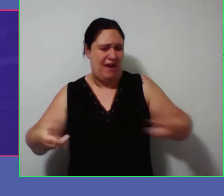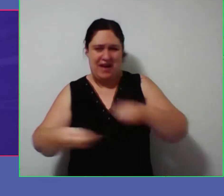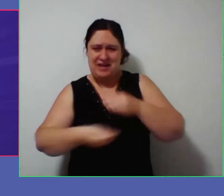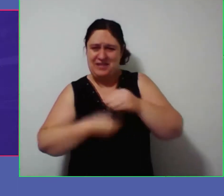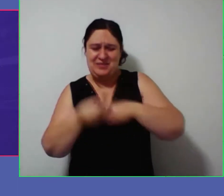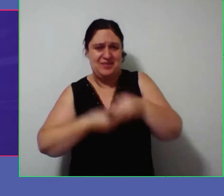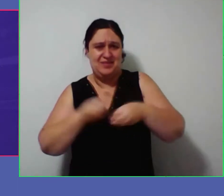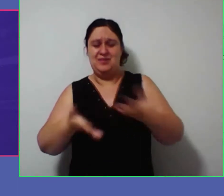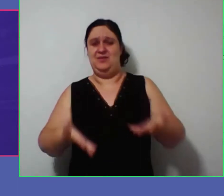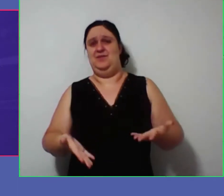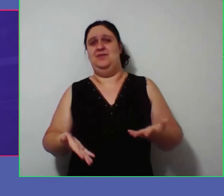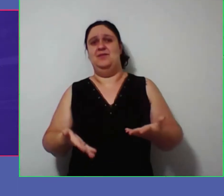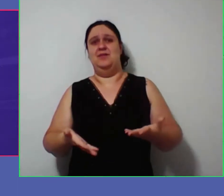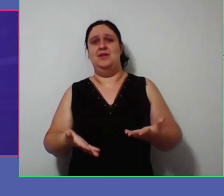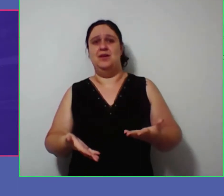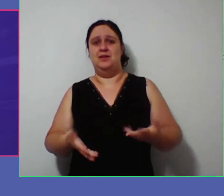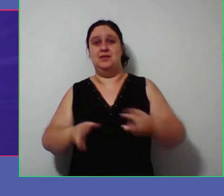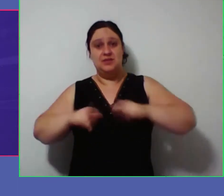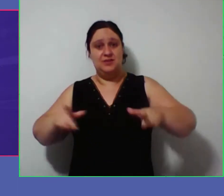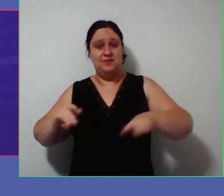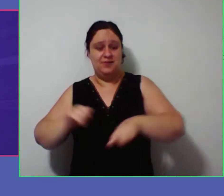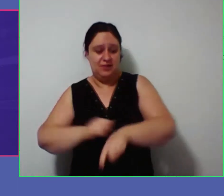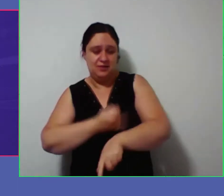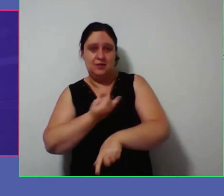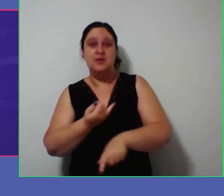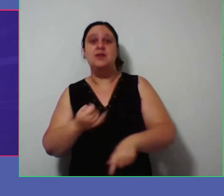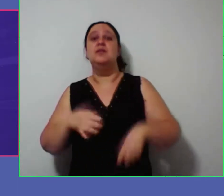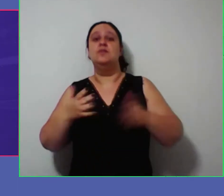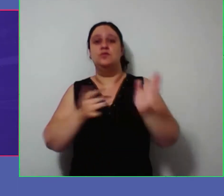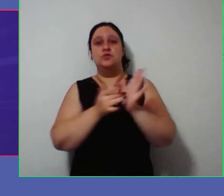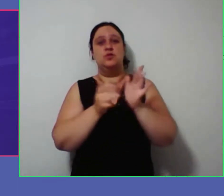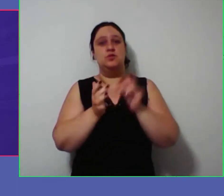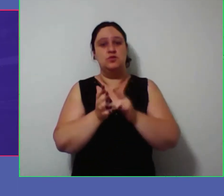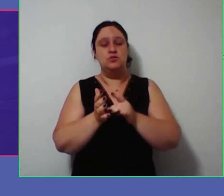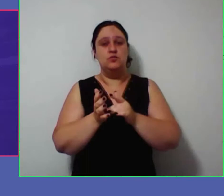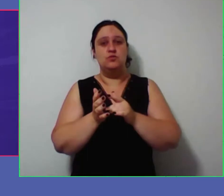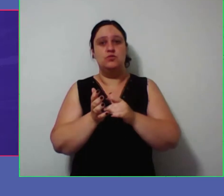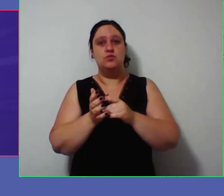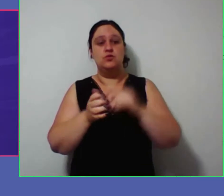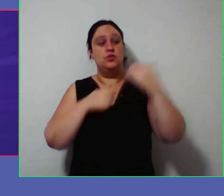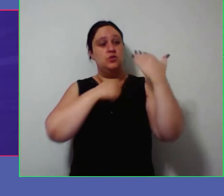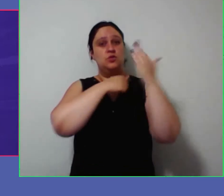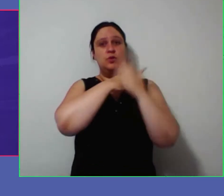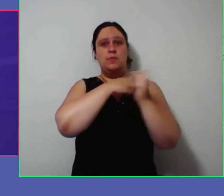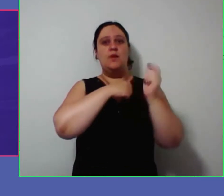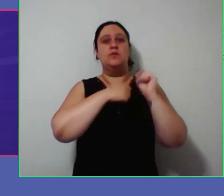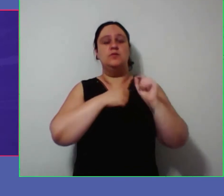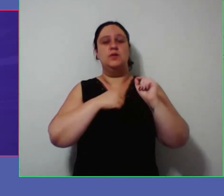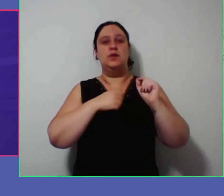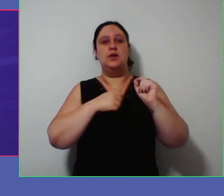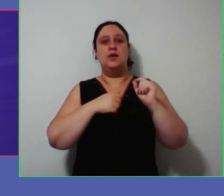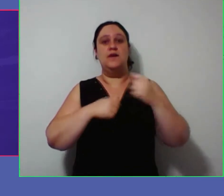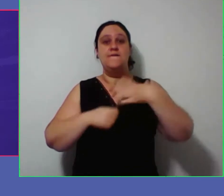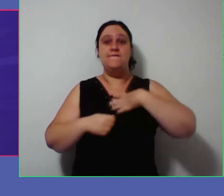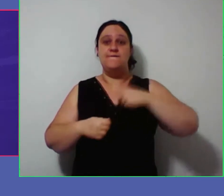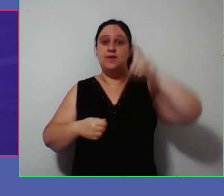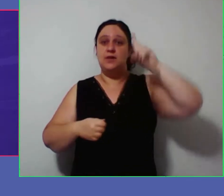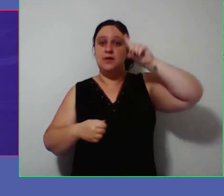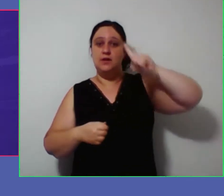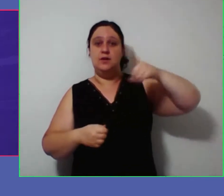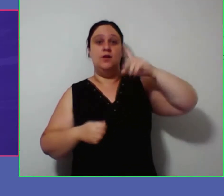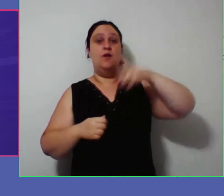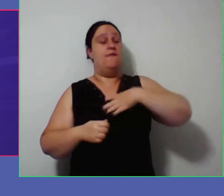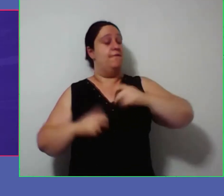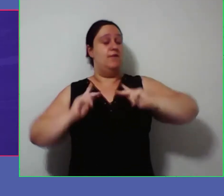se intitular de O Filho do Homem, expressão que aparece mais de 80 vezes no Novo Testamento,